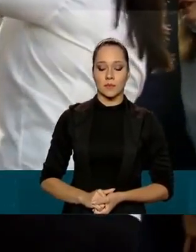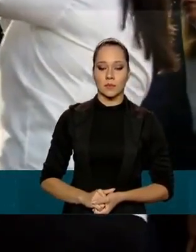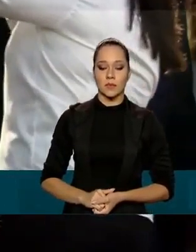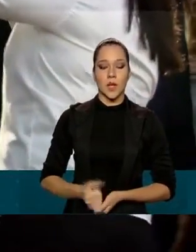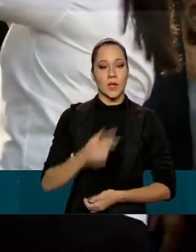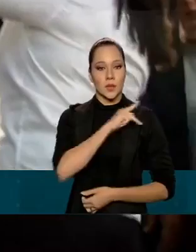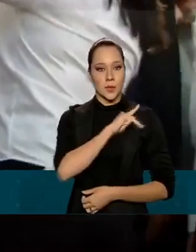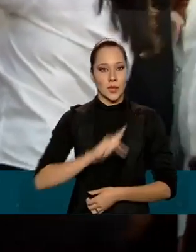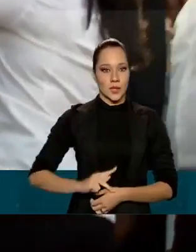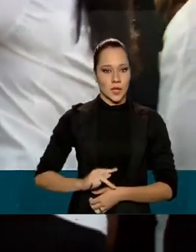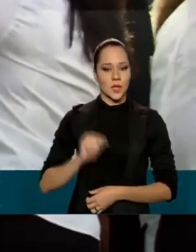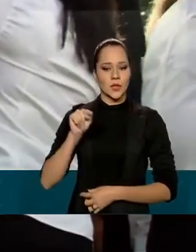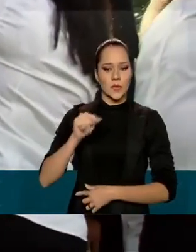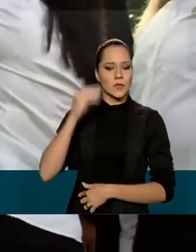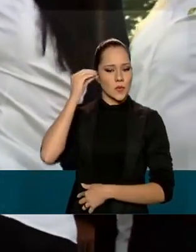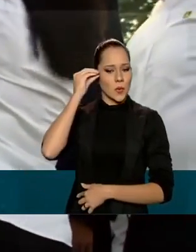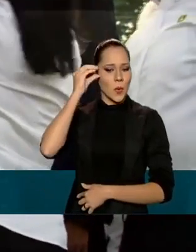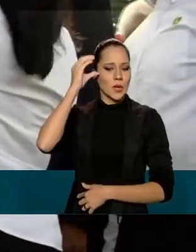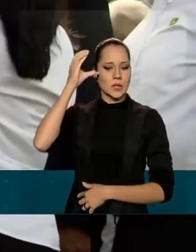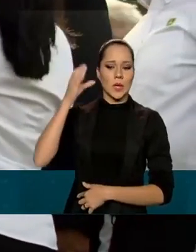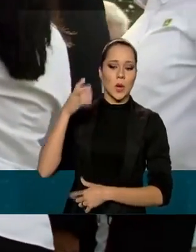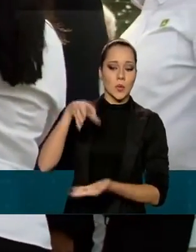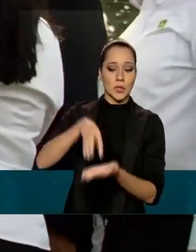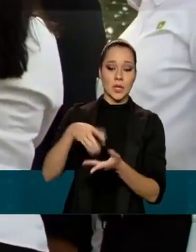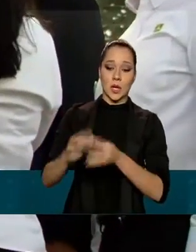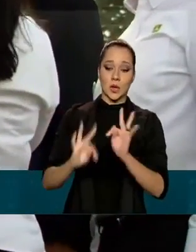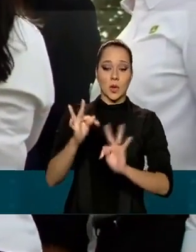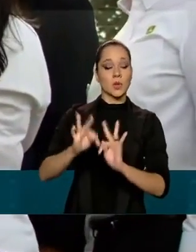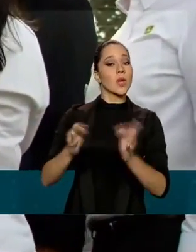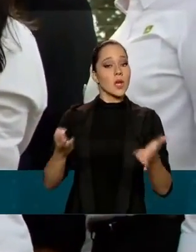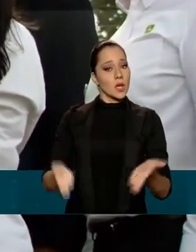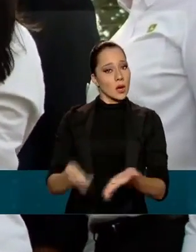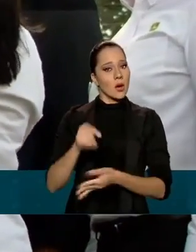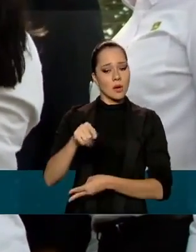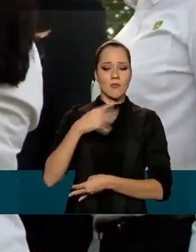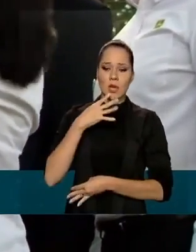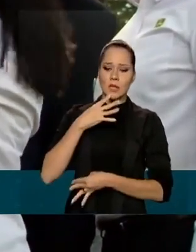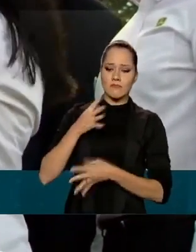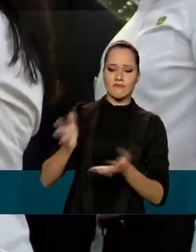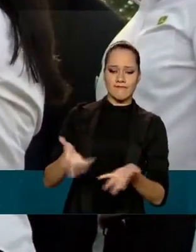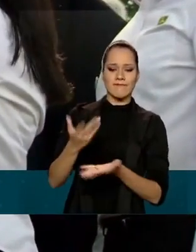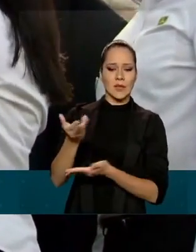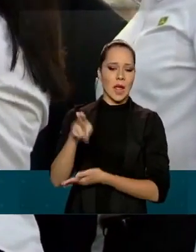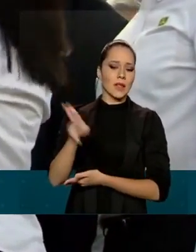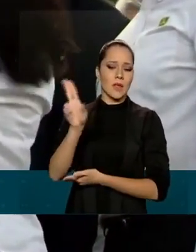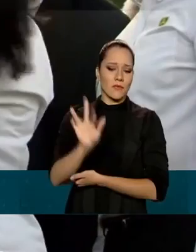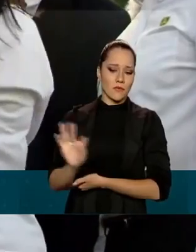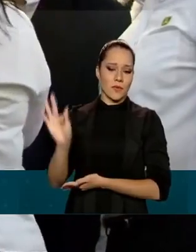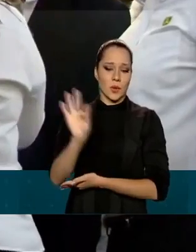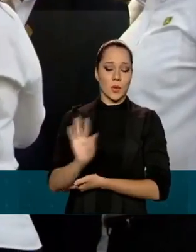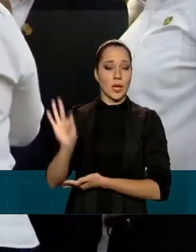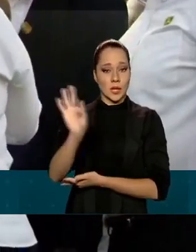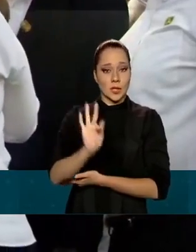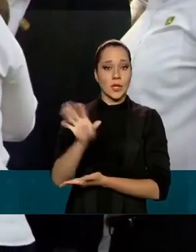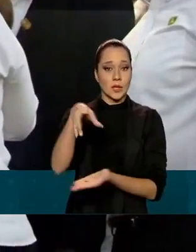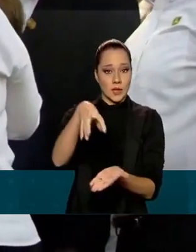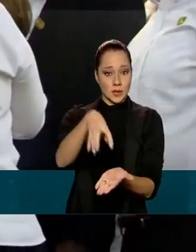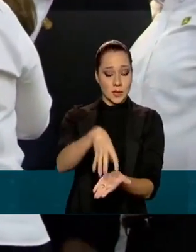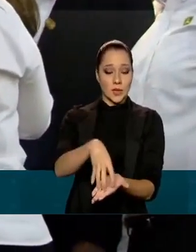O presidente foi conhecer o centro tecnológico e agora conhece essa iniciativa aí na faculdade, nesse